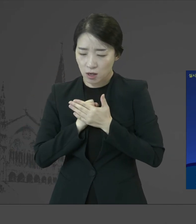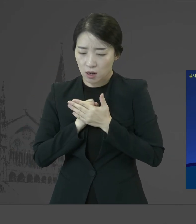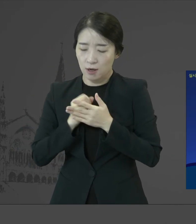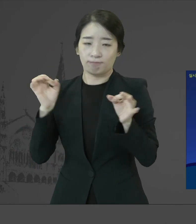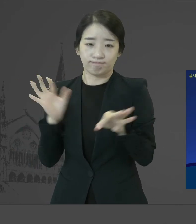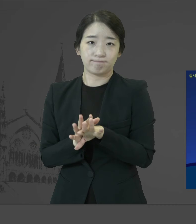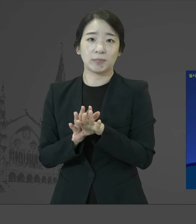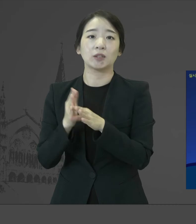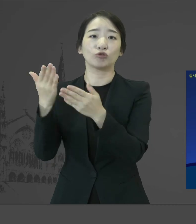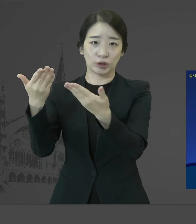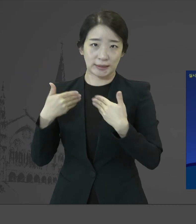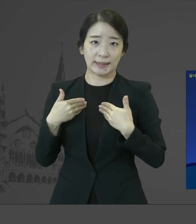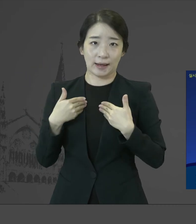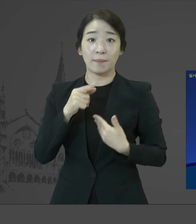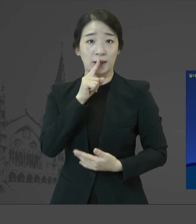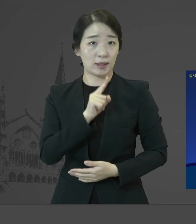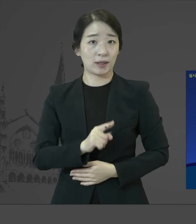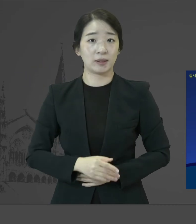주시리라. 이것은